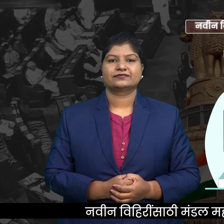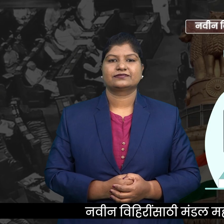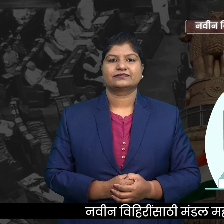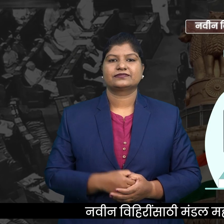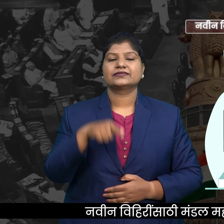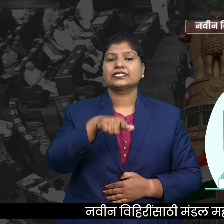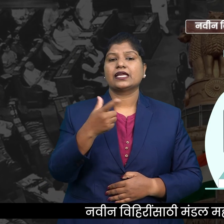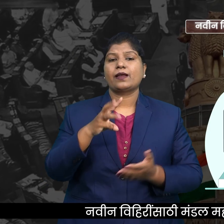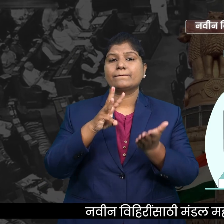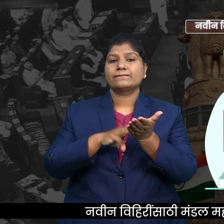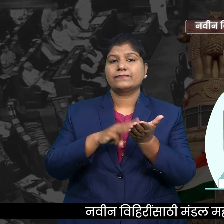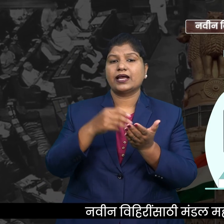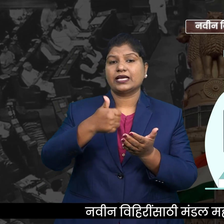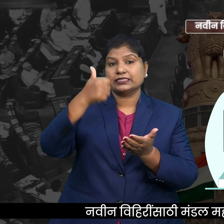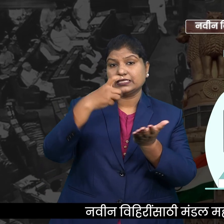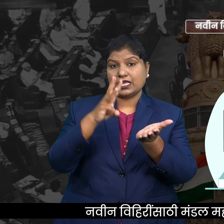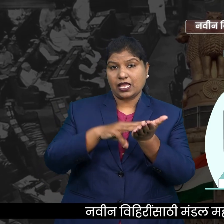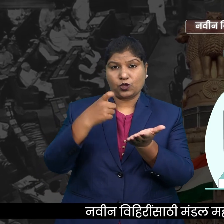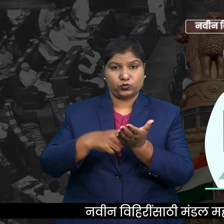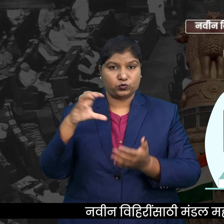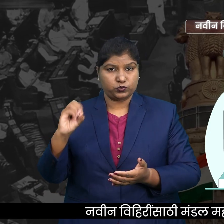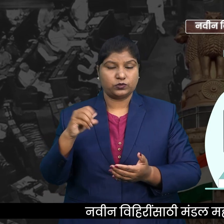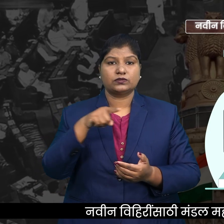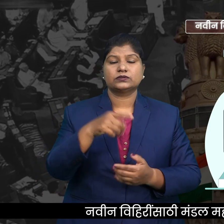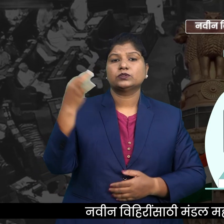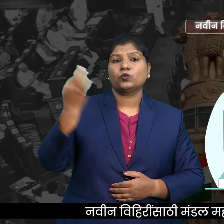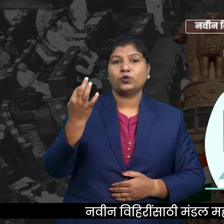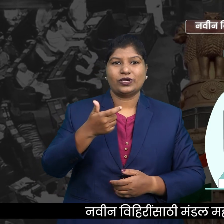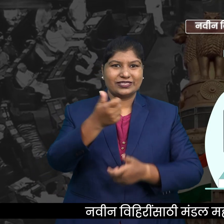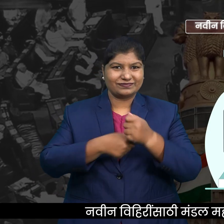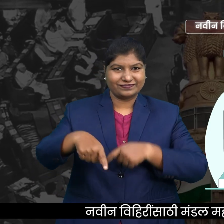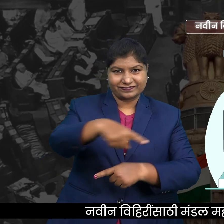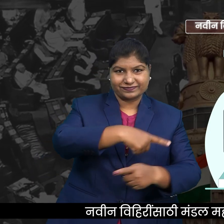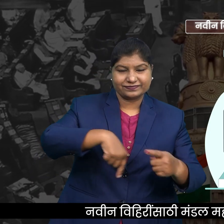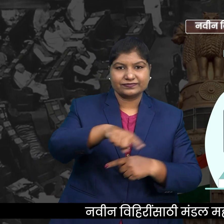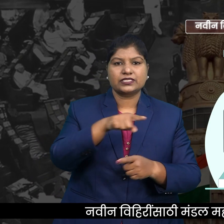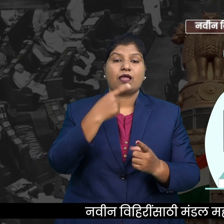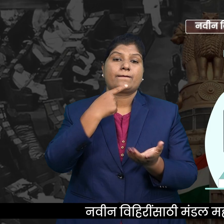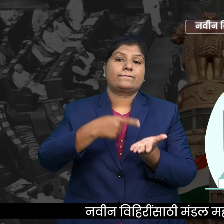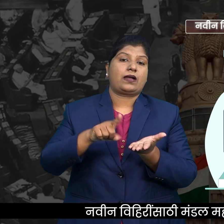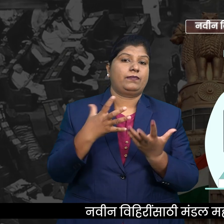नवीन विहिरीसाठी मंडल महसूल अधिकाऱ्याची परवानगी द्या.